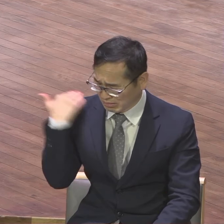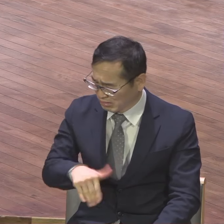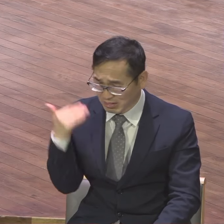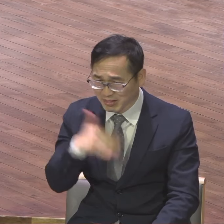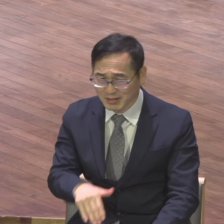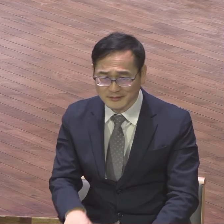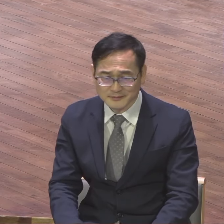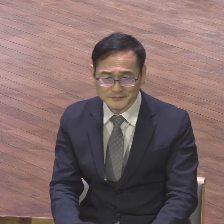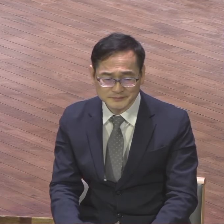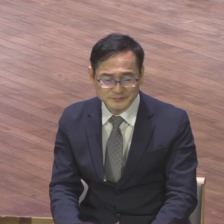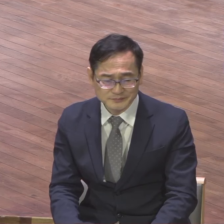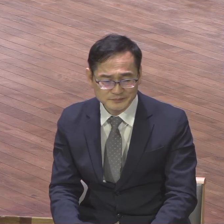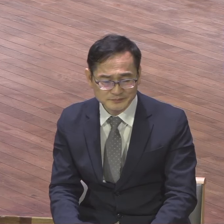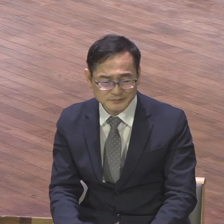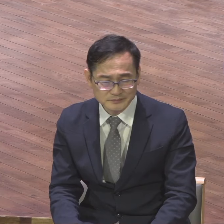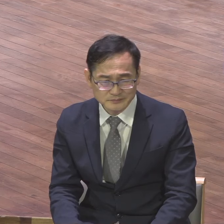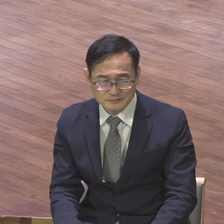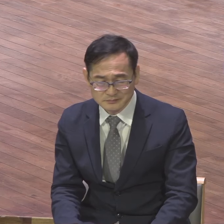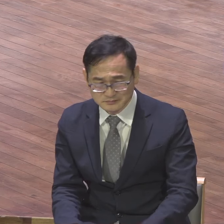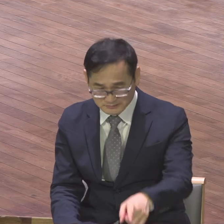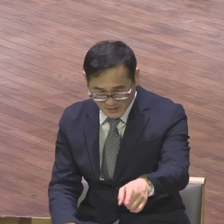오른밤을 치면 왼밤 돌려줘라.